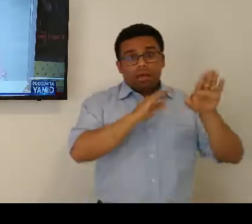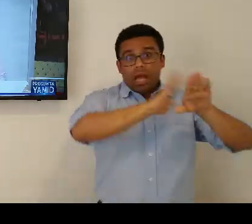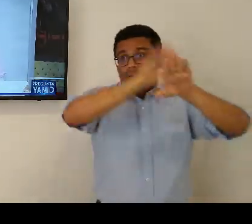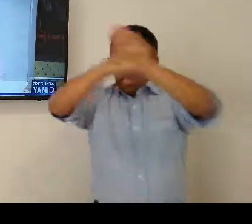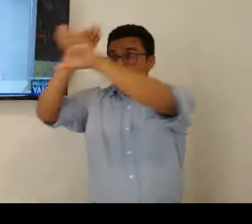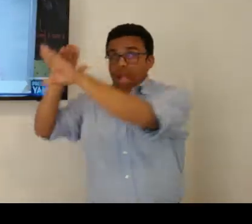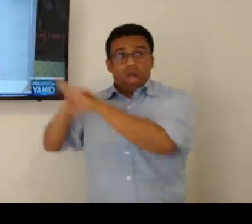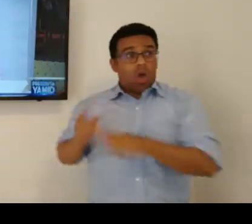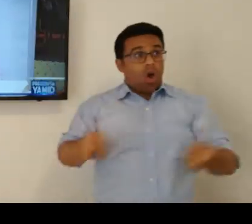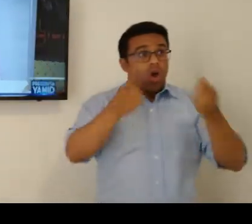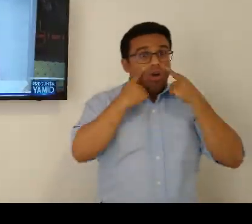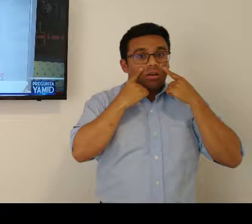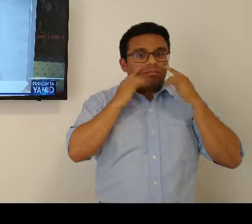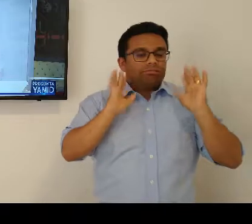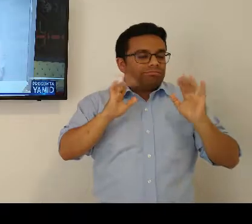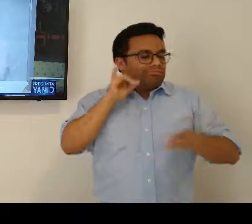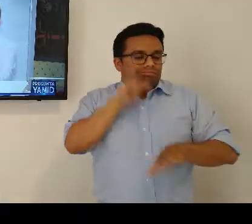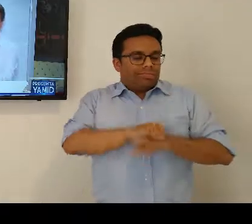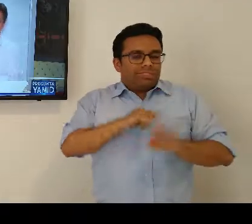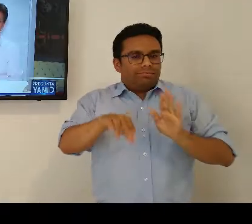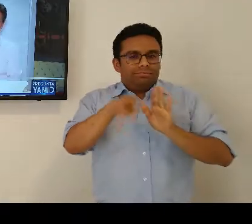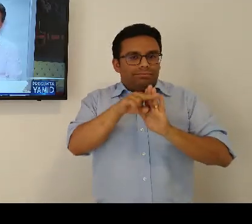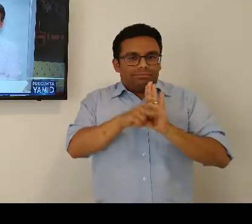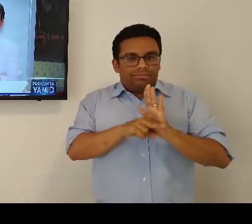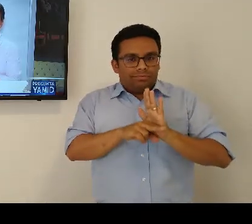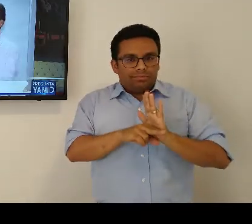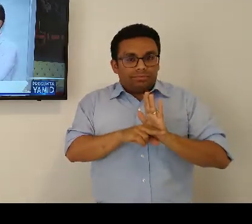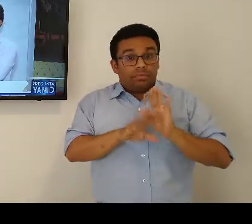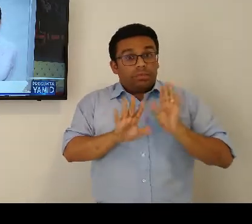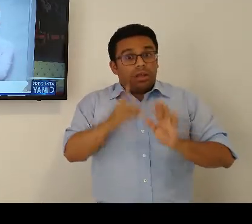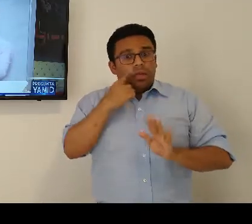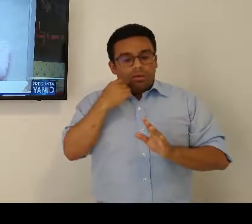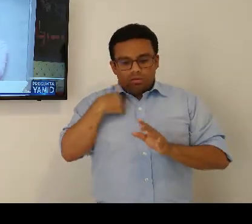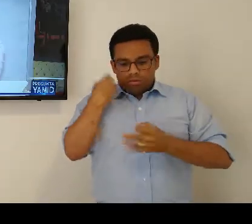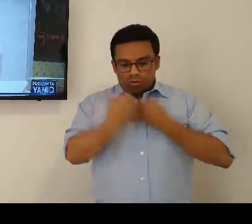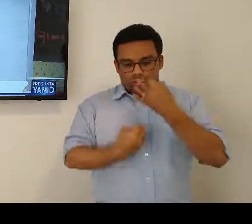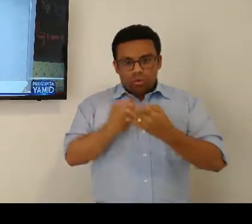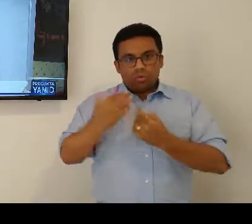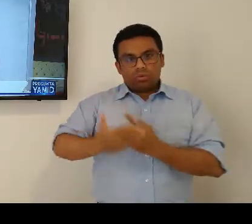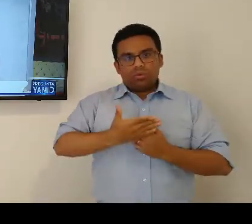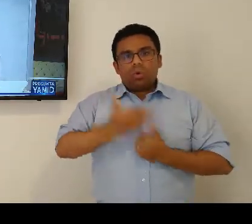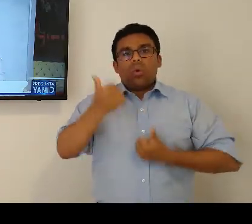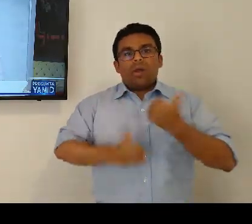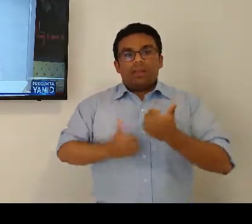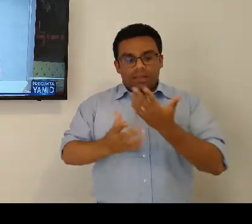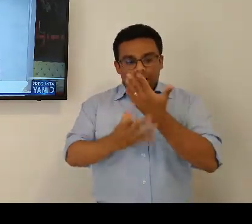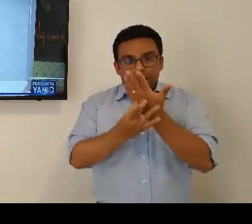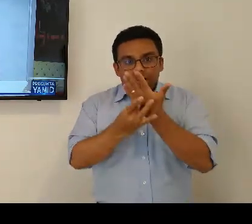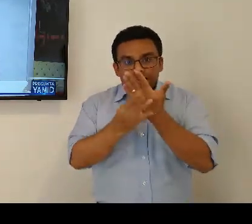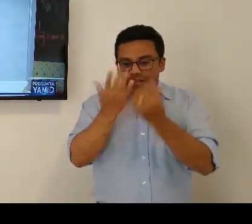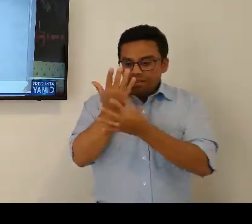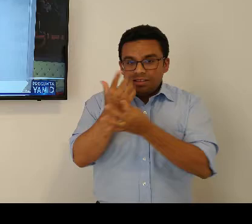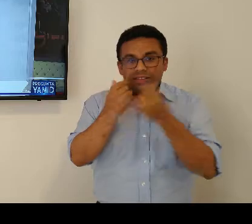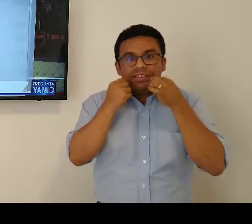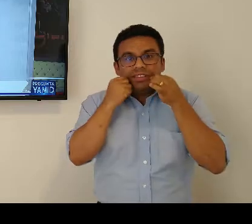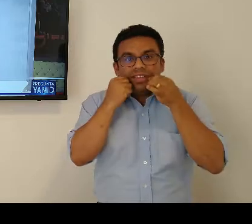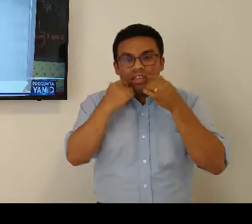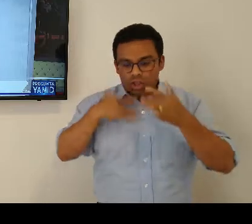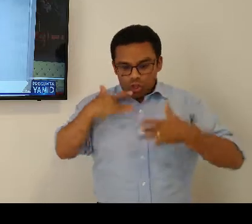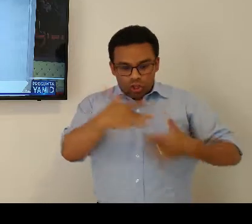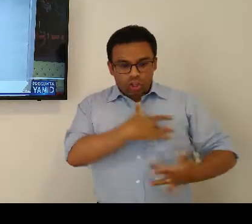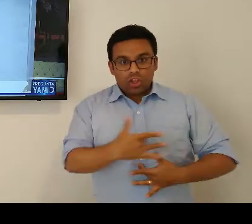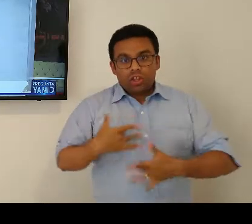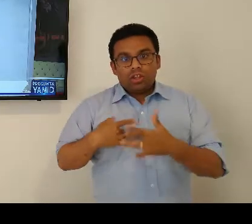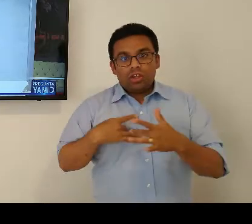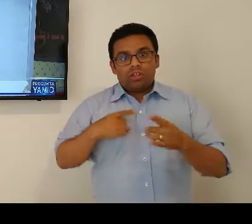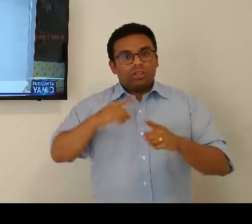cuida del coronavirus? Evitar la interacción, el contacto por la piel, porque este es un virus que se transmite